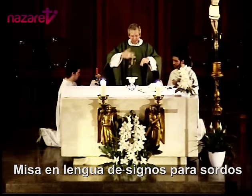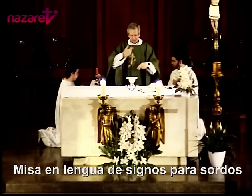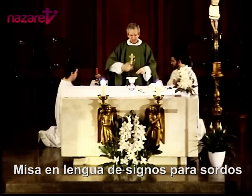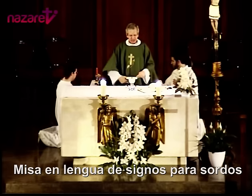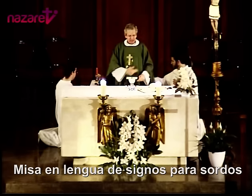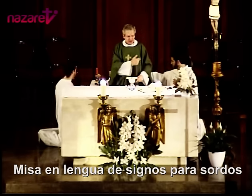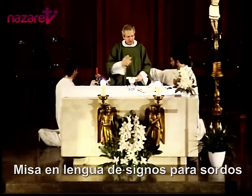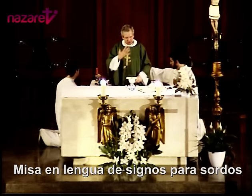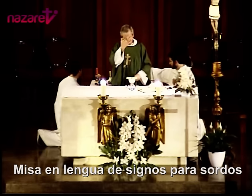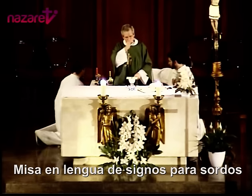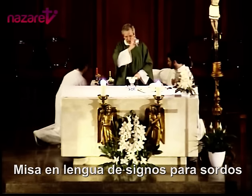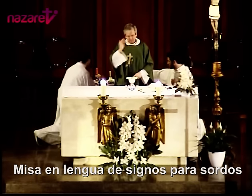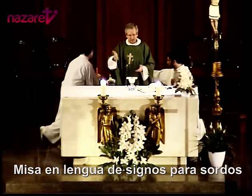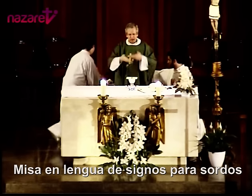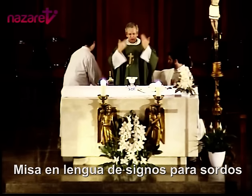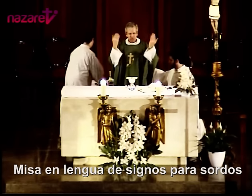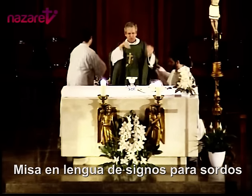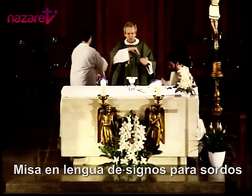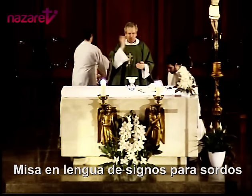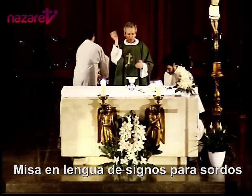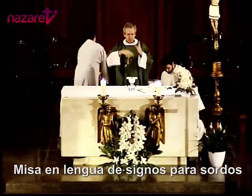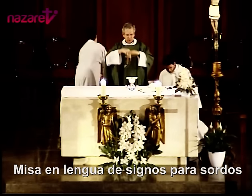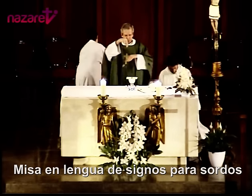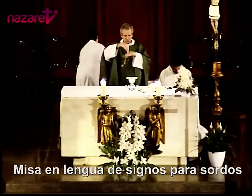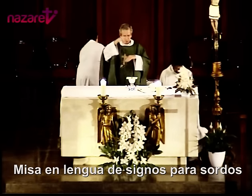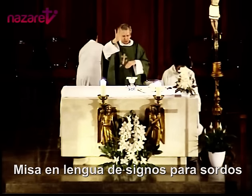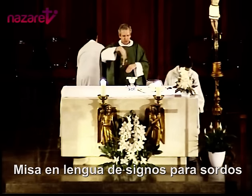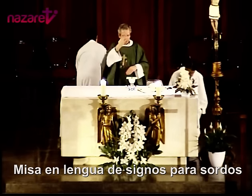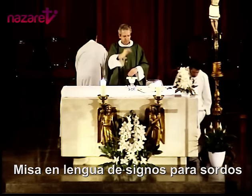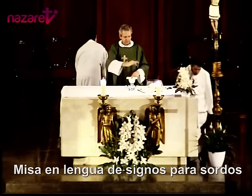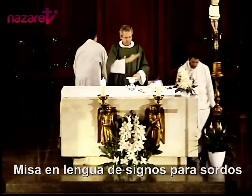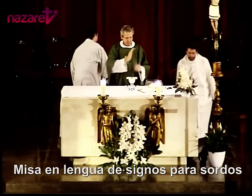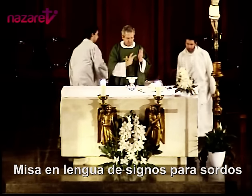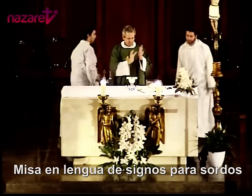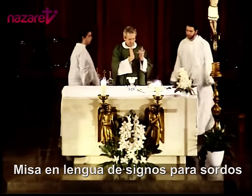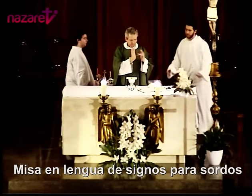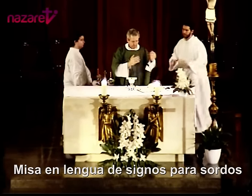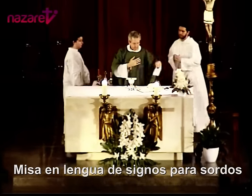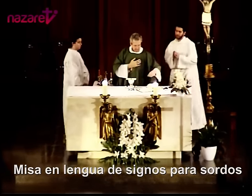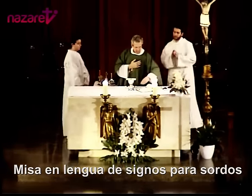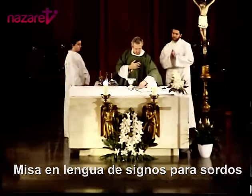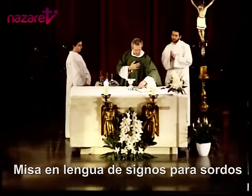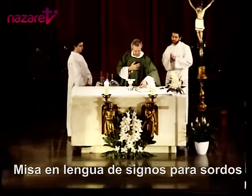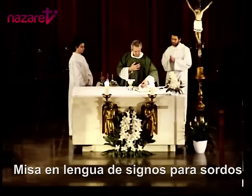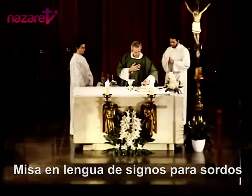Este es el sacramento de nuestra fe. Anunciamos tu muerte, proclamamos tu resurrección. Ven, Señor